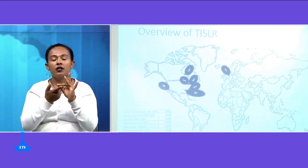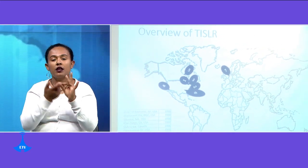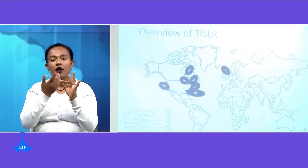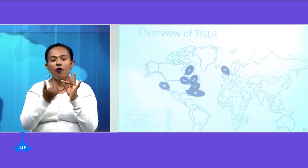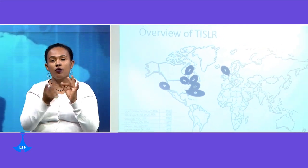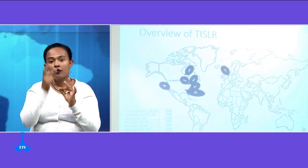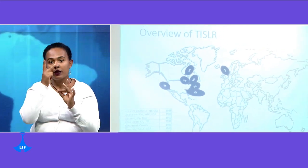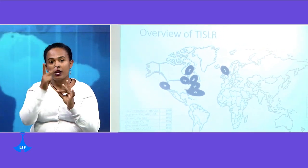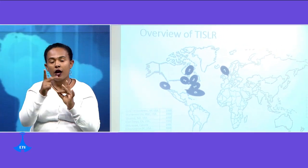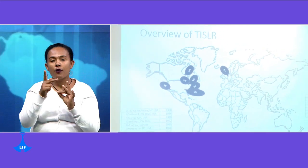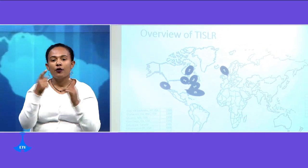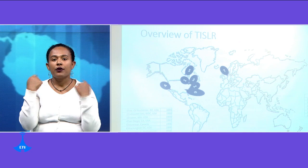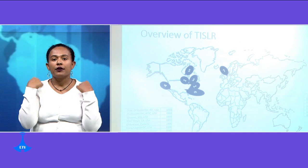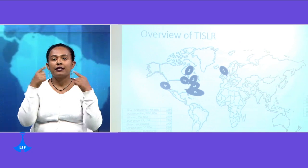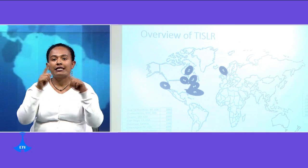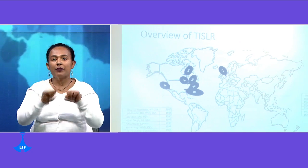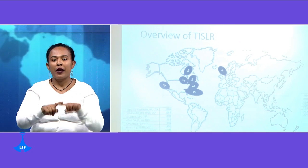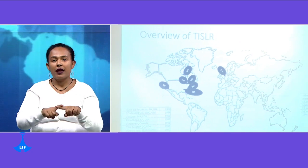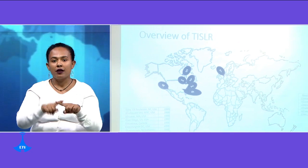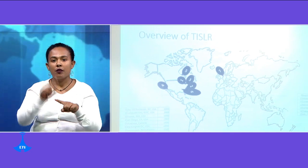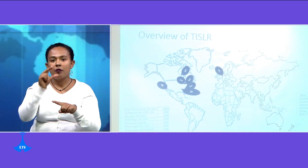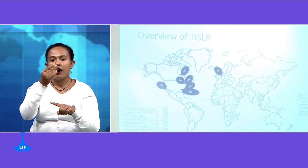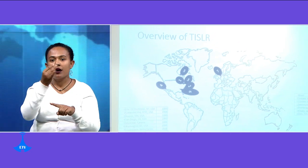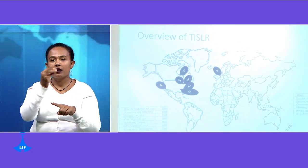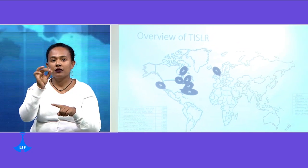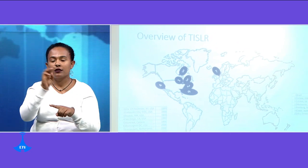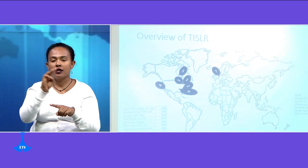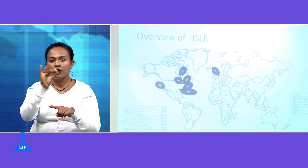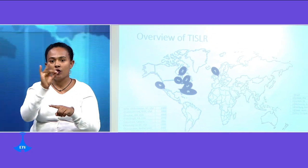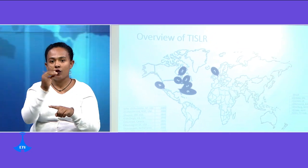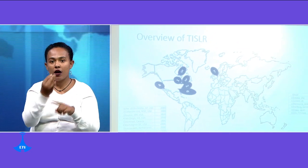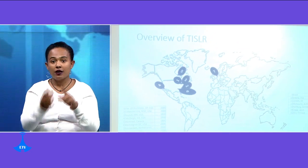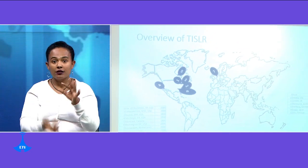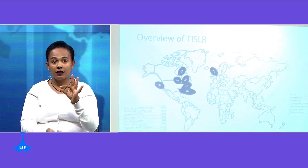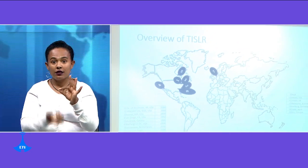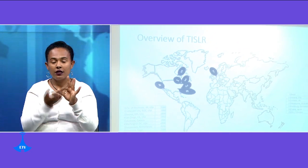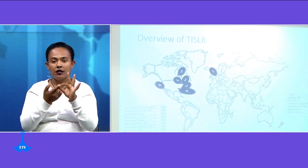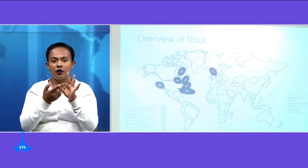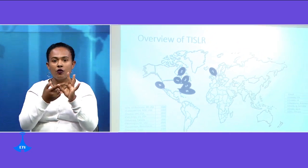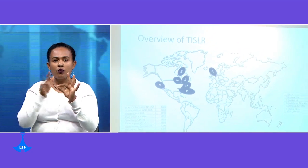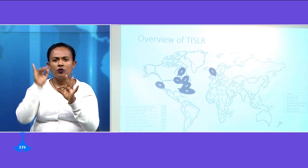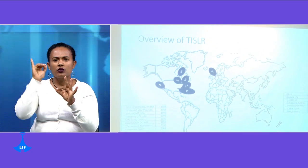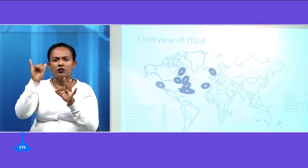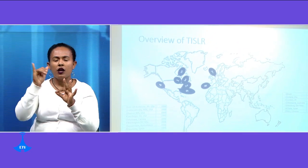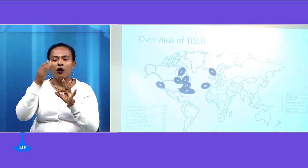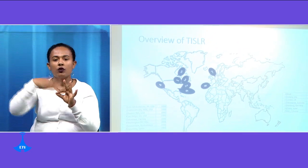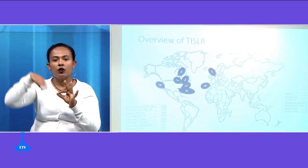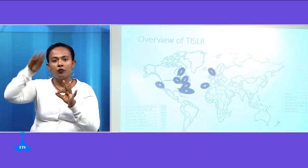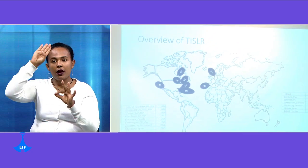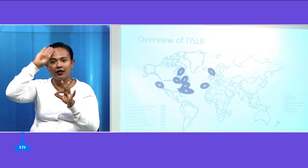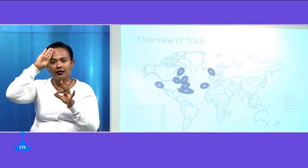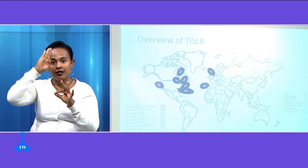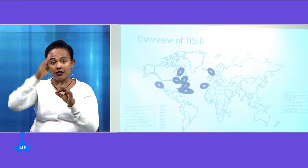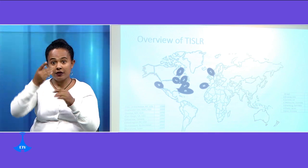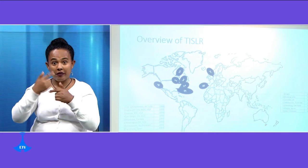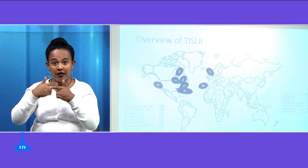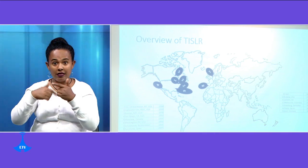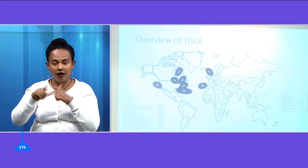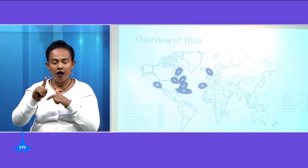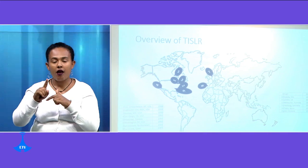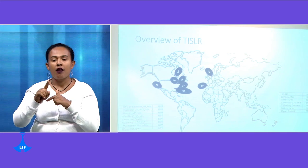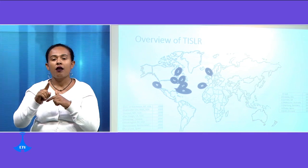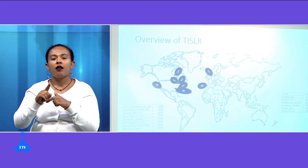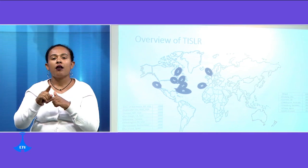የምናየው ስፔን ነው። ስፔን ባርሴሎና። 9ኛው ደግሞ እዛው ወደ ብራዚል አህጉር ተሻግሮ መጣ። ብራዚል